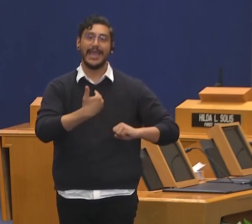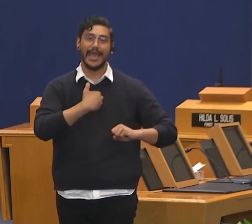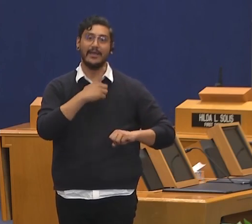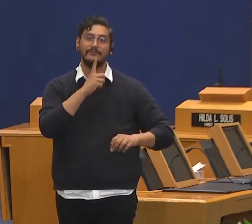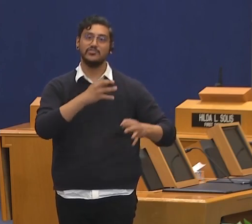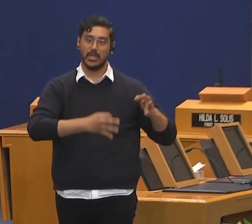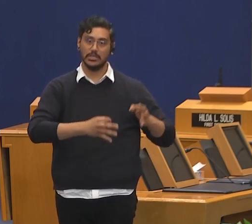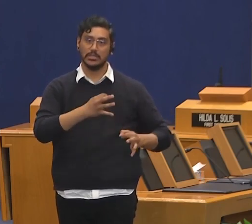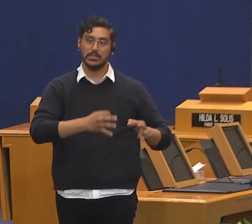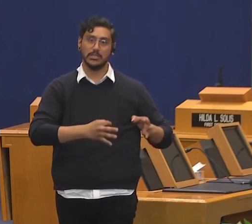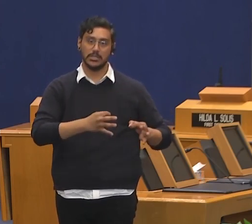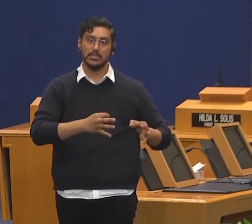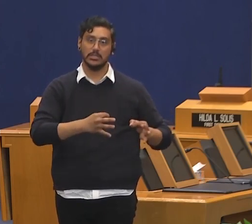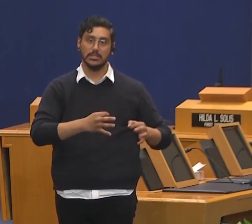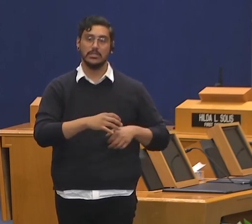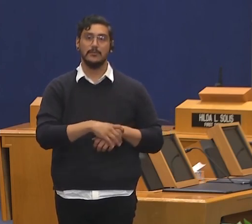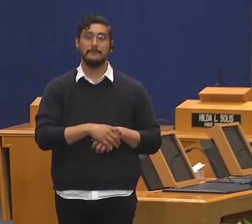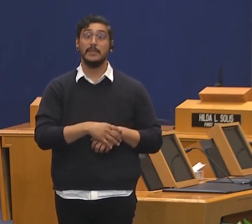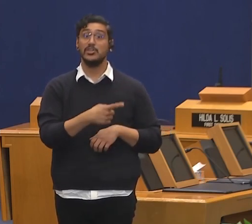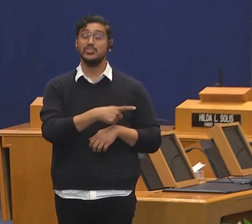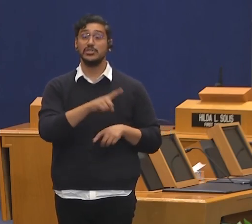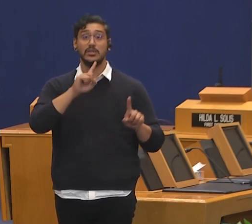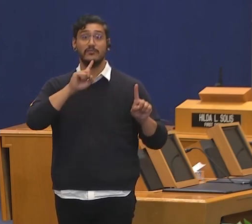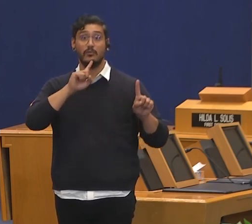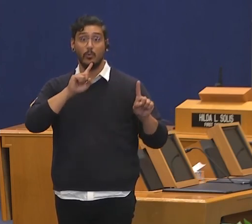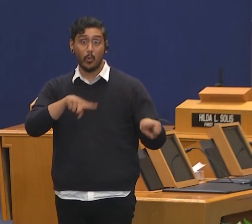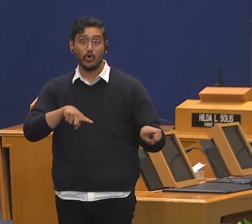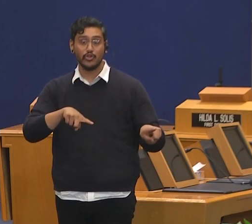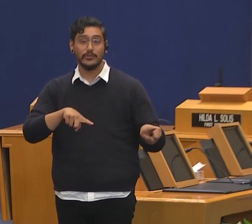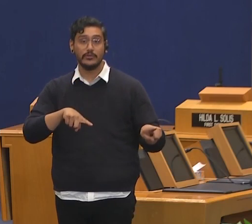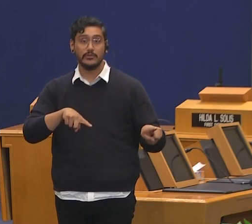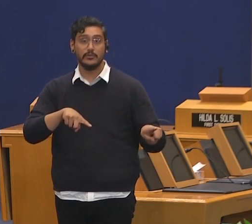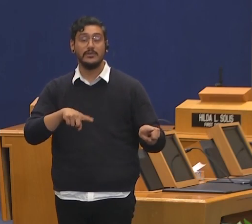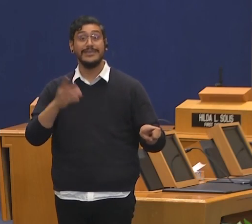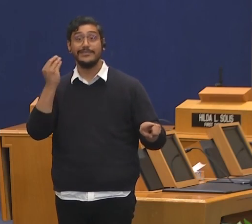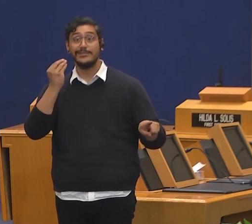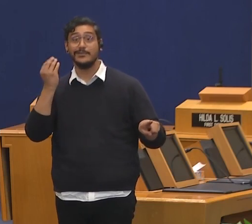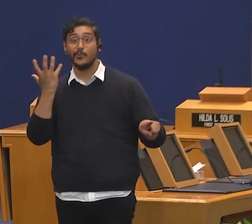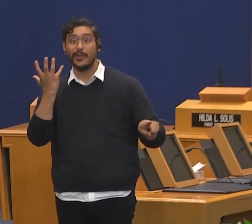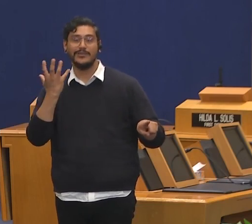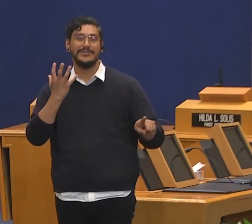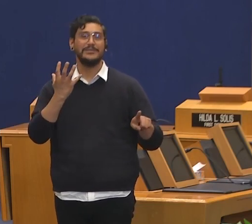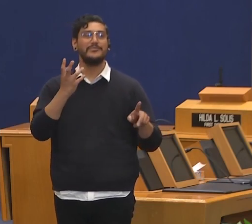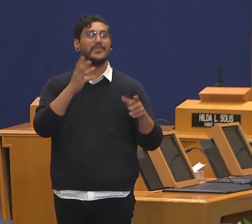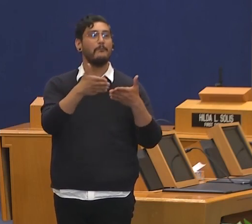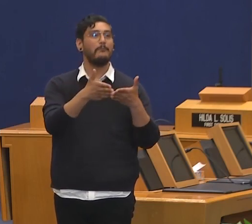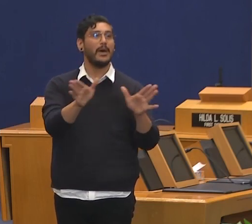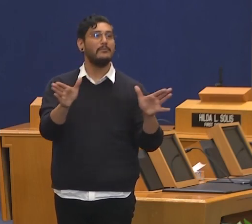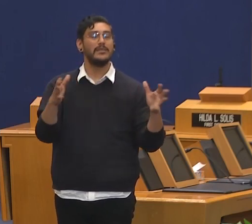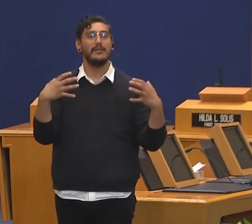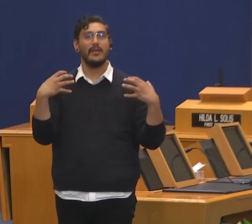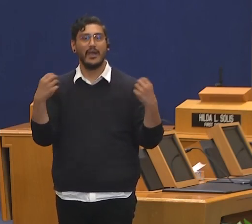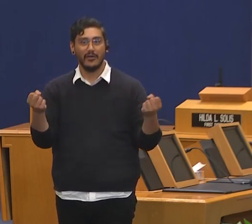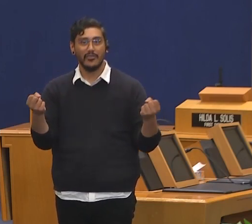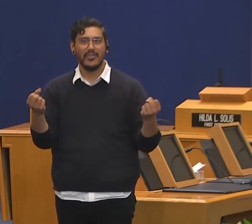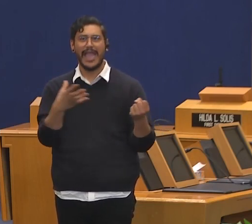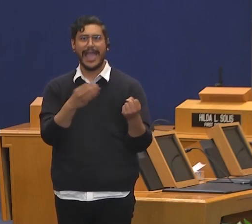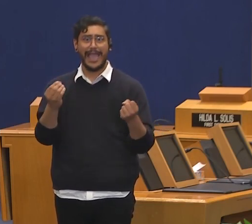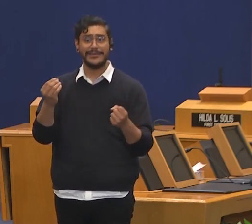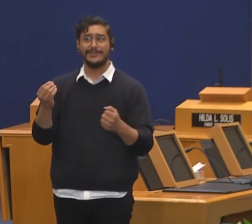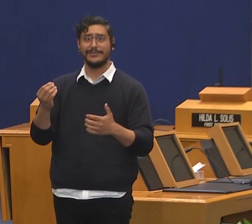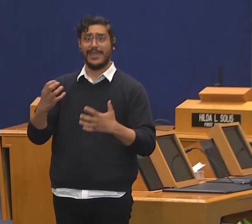La fiscal Lacey le ha ordenado a sus fiscales asociados que consideren la seguridad pública y los riesgos de salud